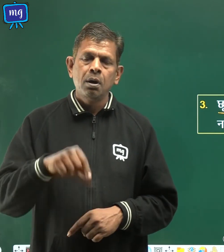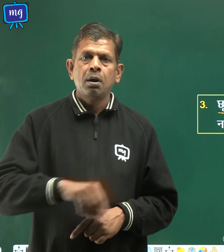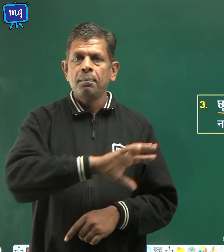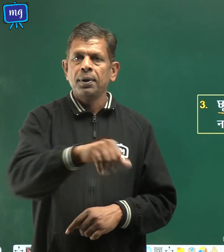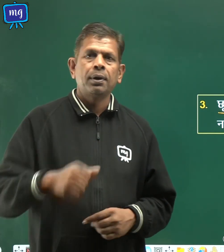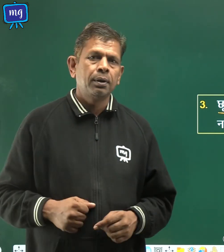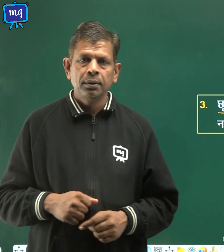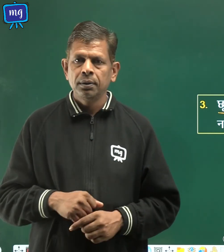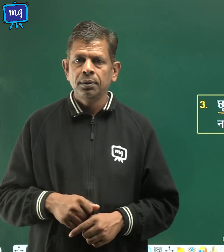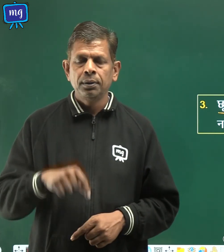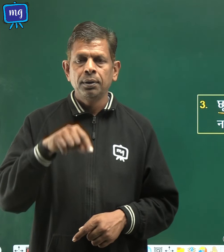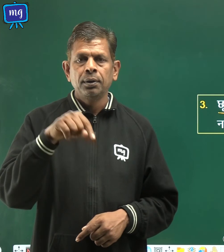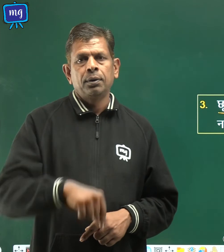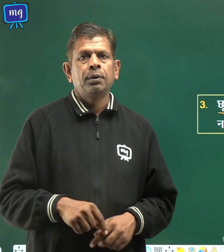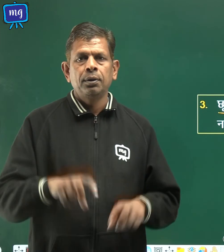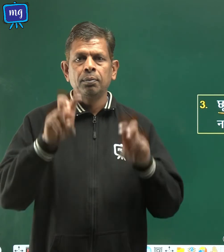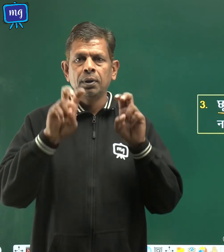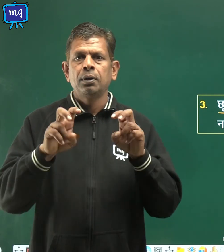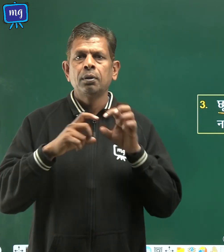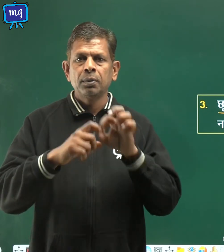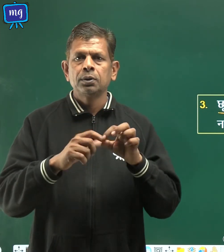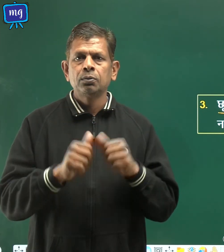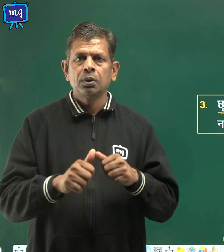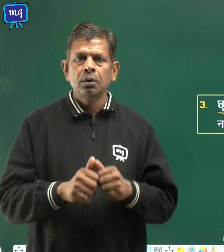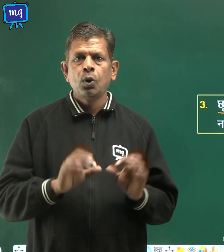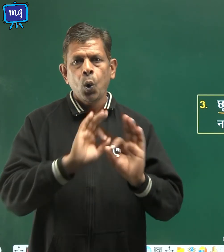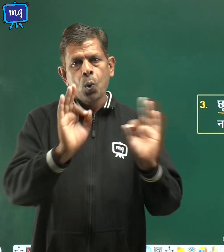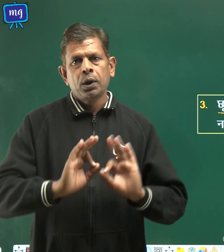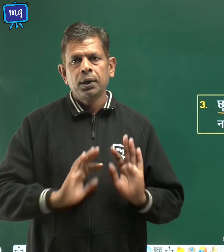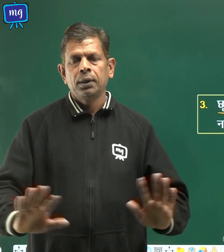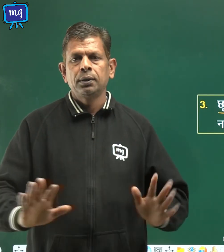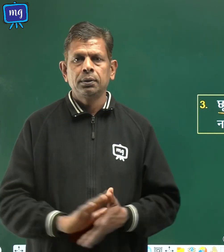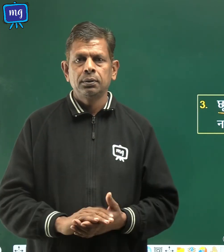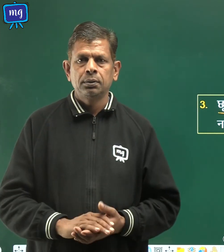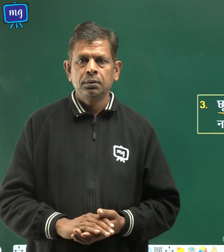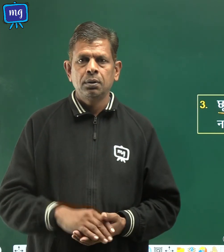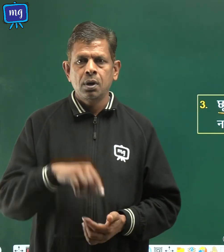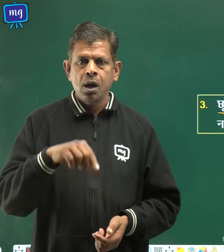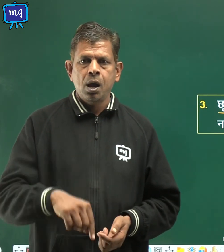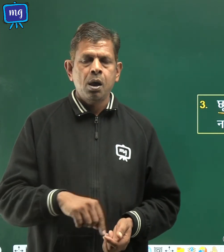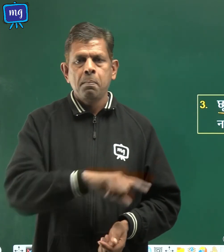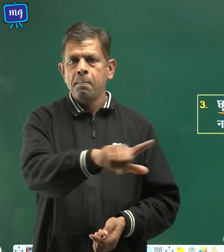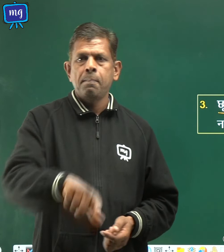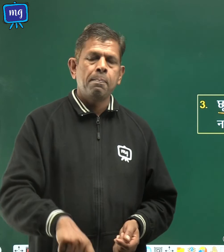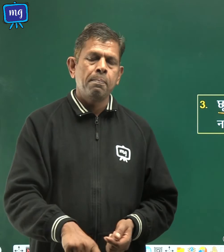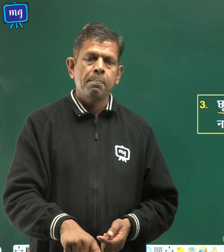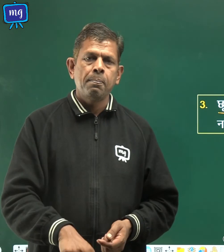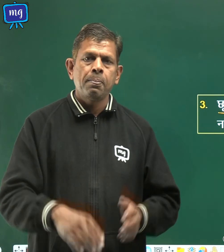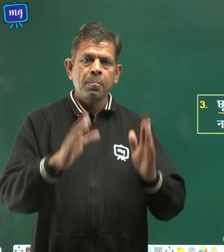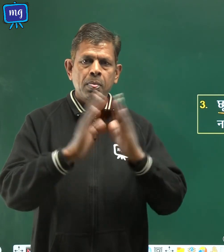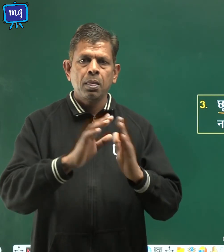हमने इस पाठ के प्रश्न उत्तर पूरे कर लिए हैं। अब आप गृह कार्य करेंगे।